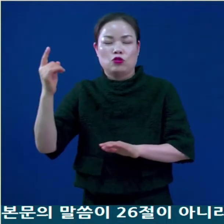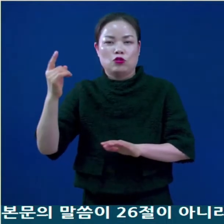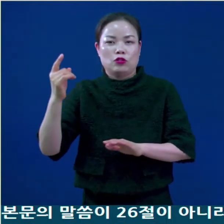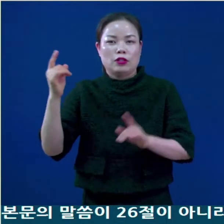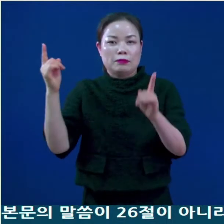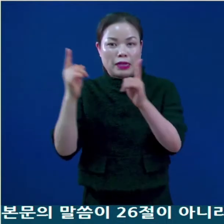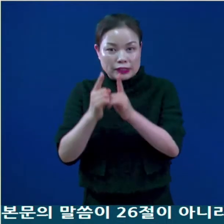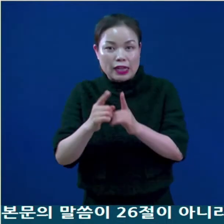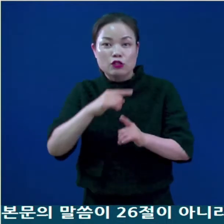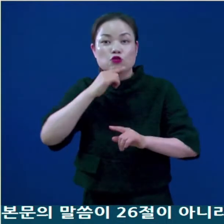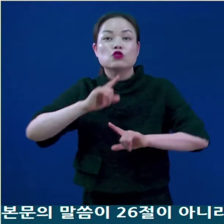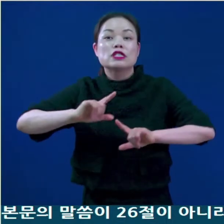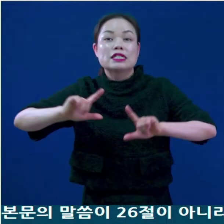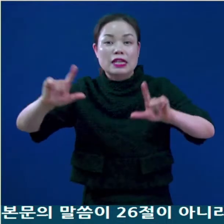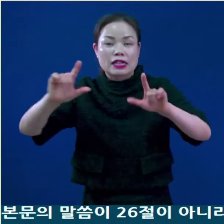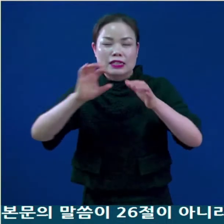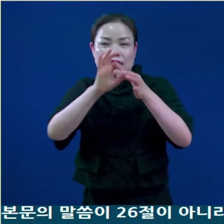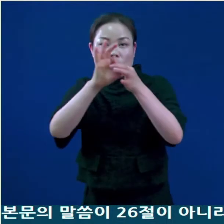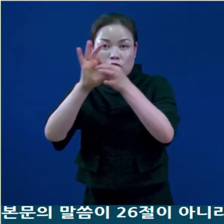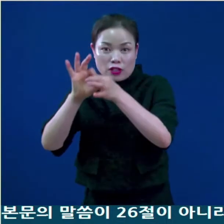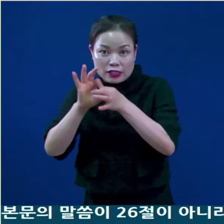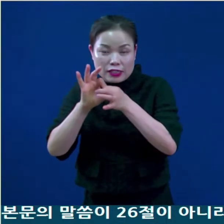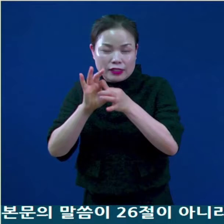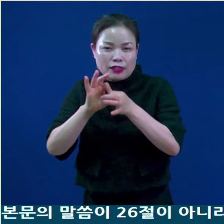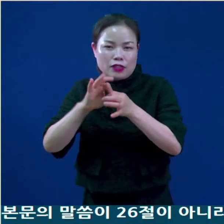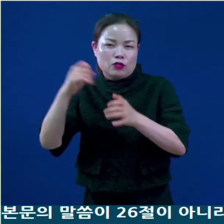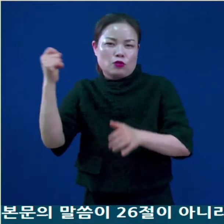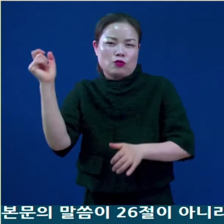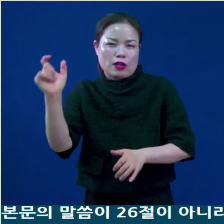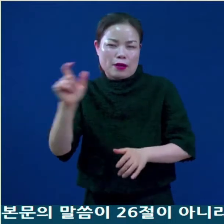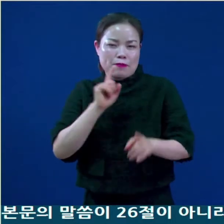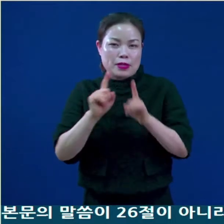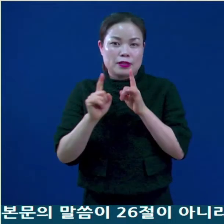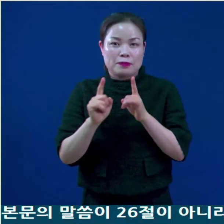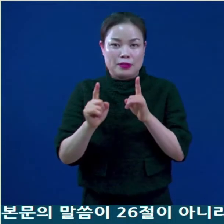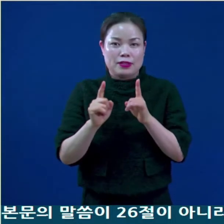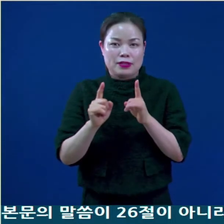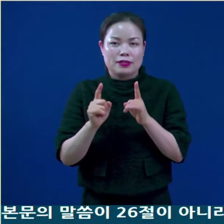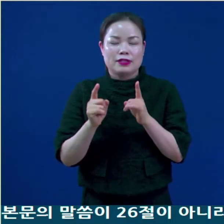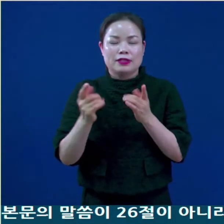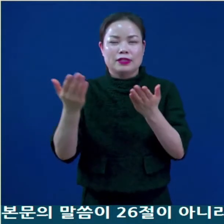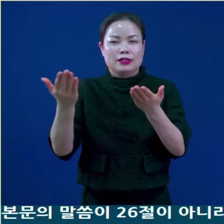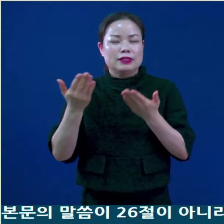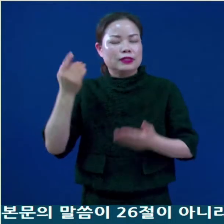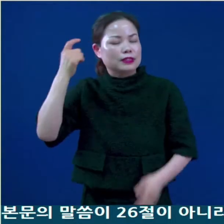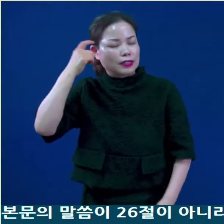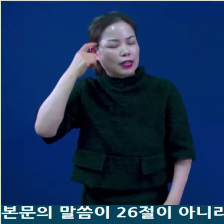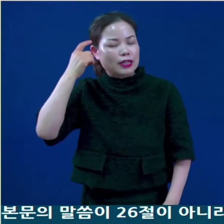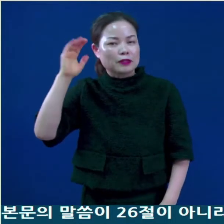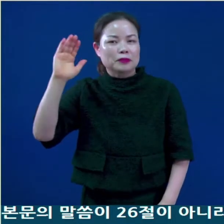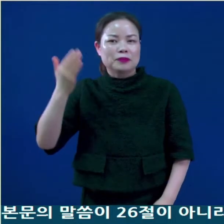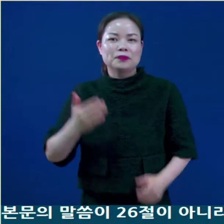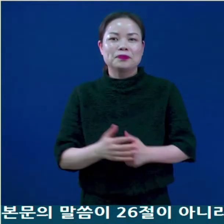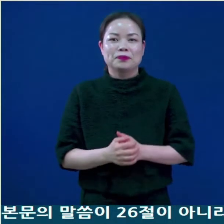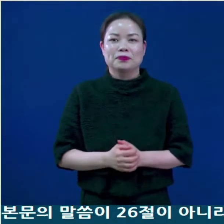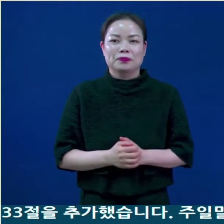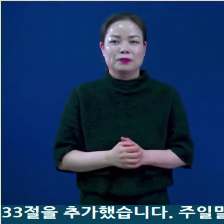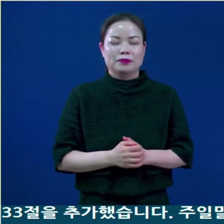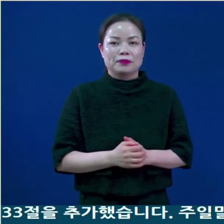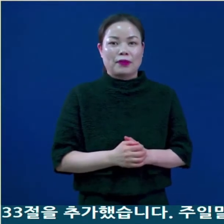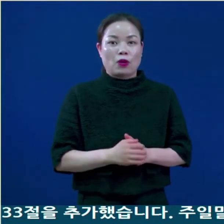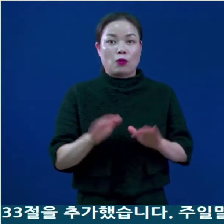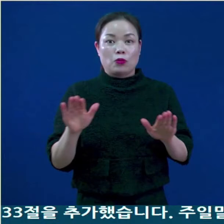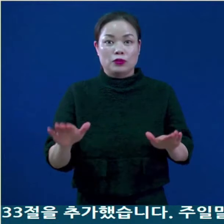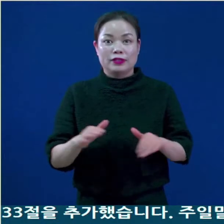지난주 말씀하고 연결되어져서 또 다른 강조점을 우리 말씀으로 받는다 이렇게 생각하시면 좋겠습니다.